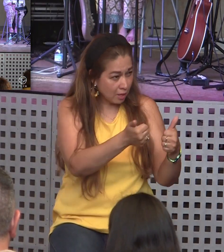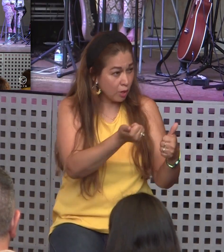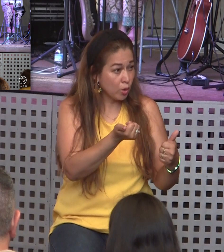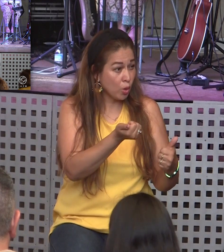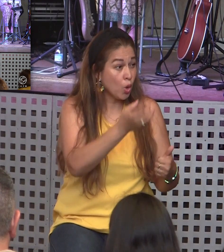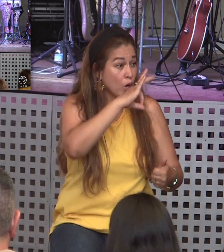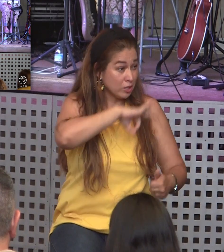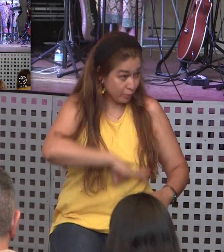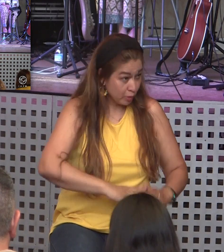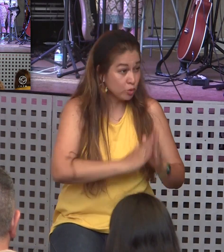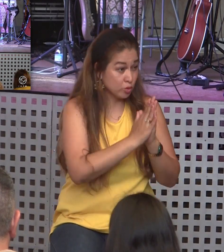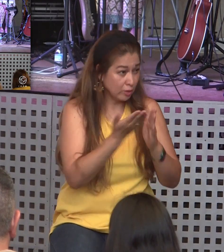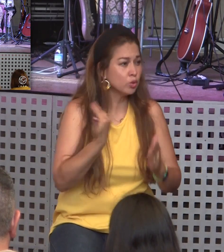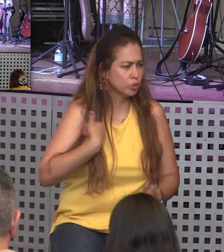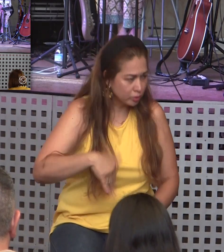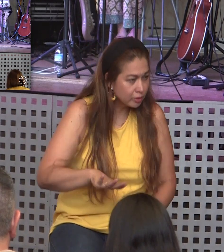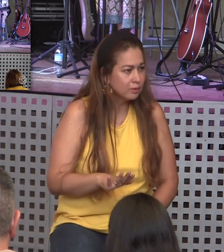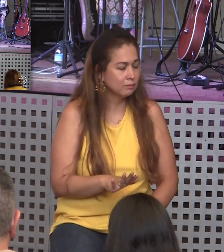Espíritu Santo?